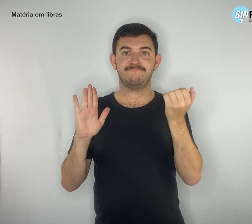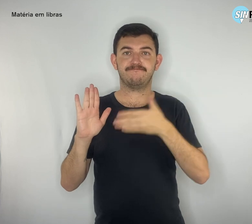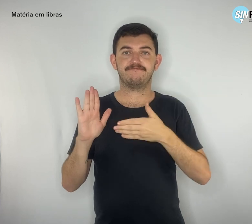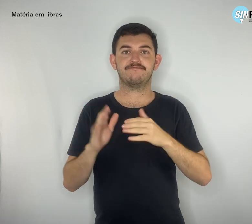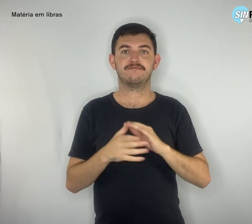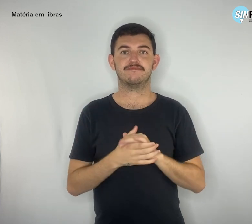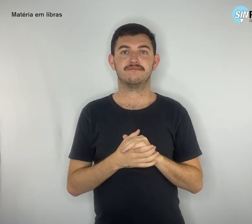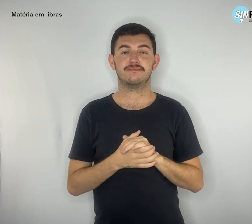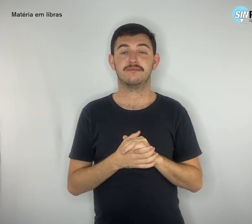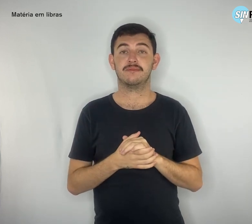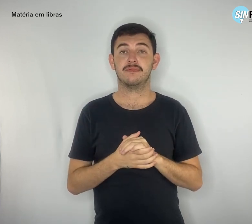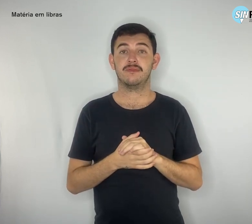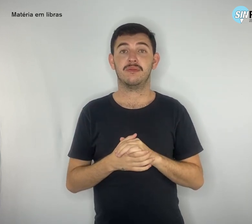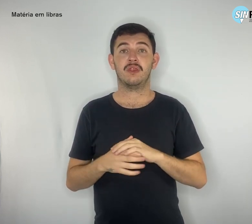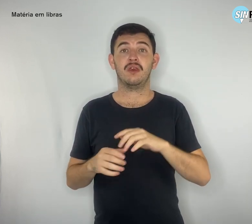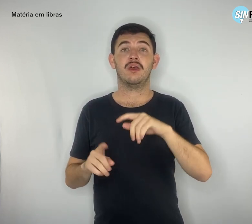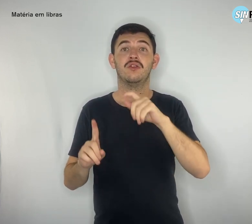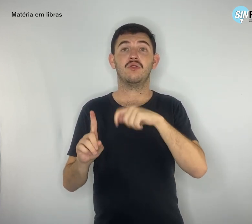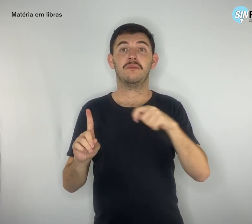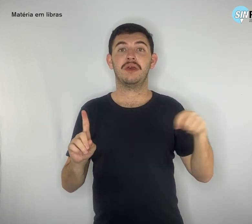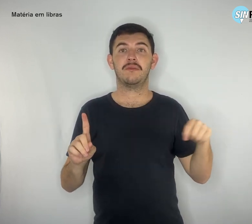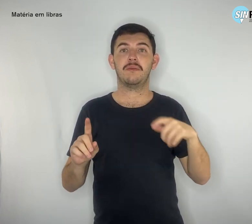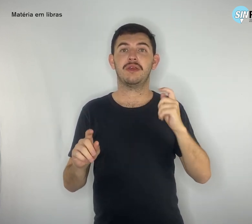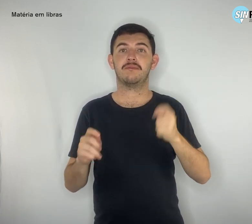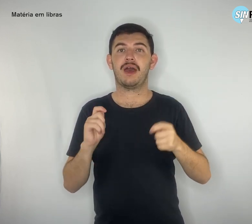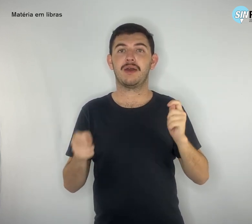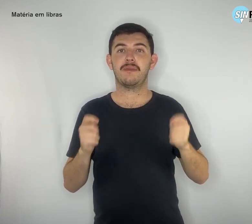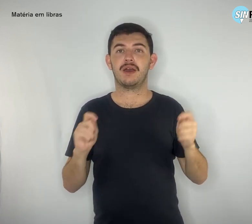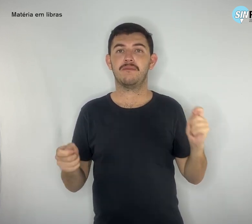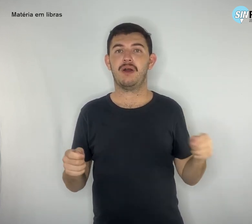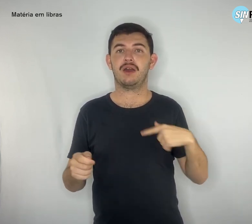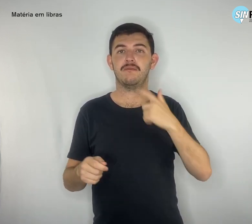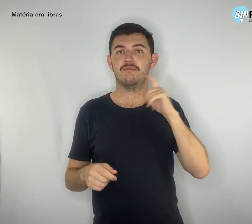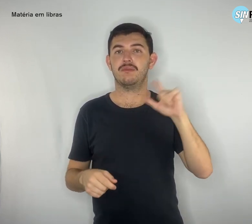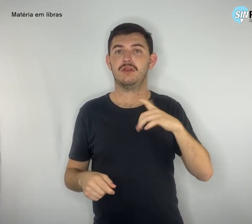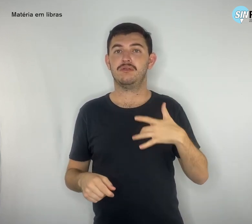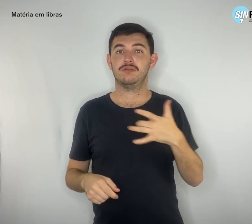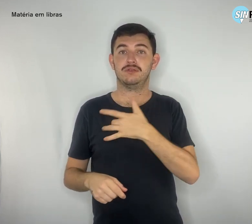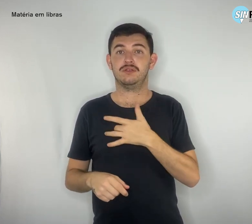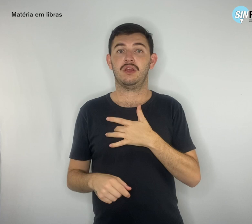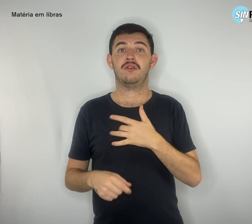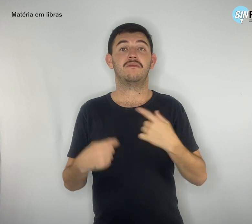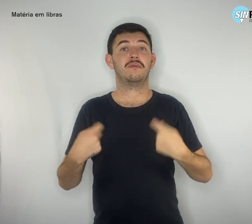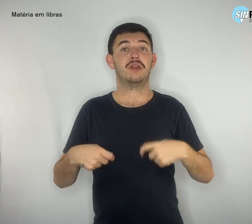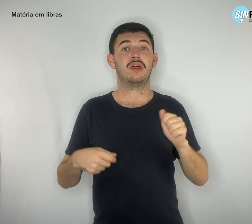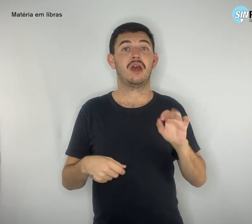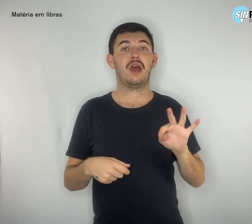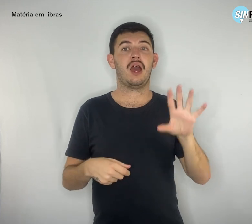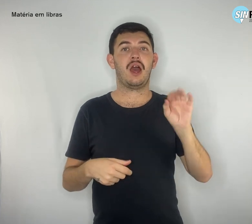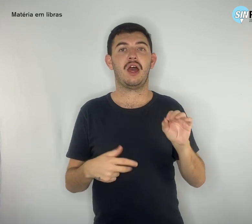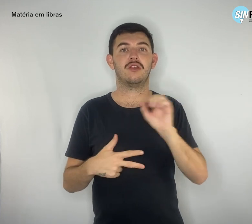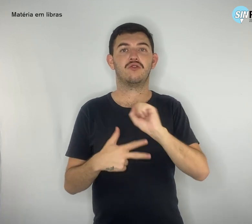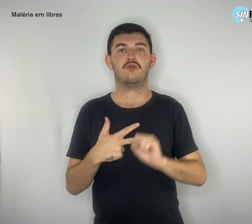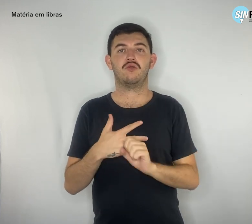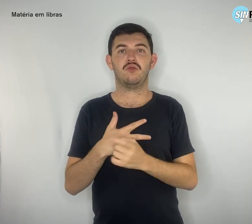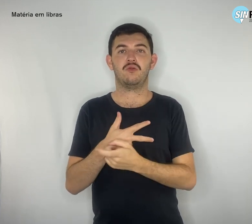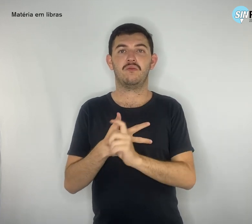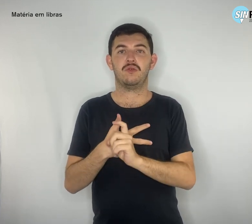nas mensalidades do plano de saúde deve ser feita por ato do Poder Executivo com isso